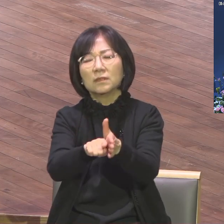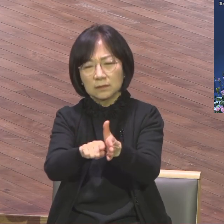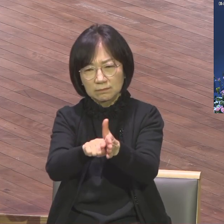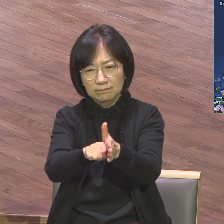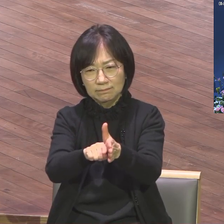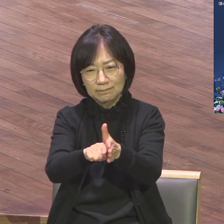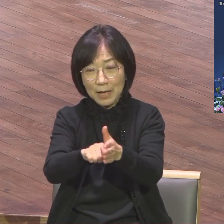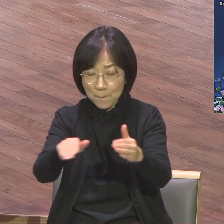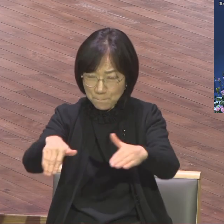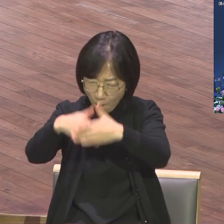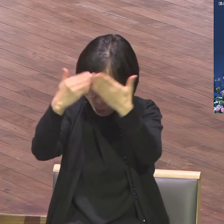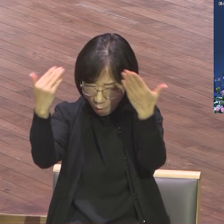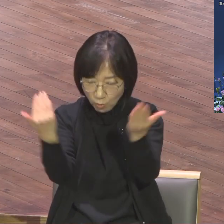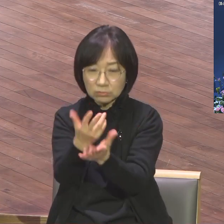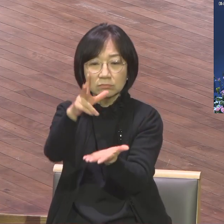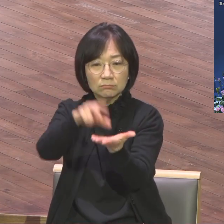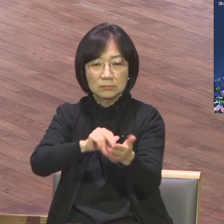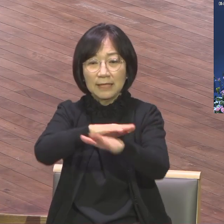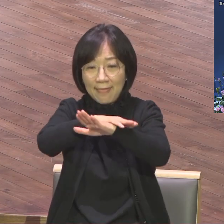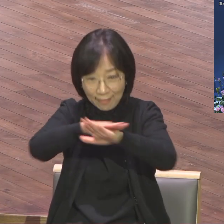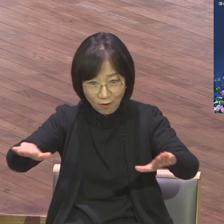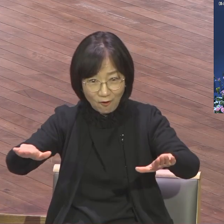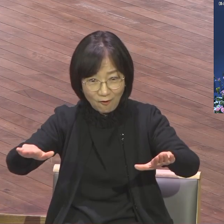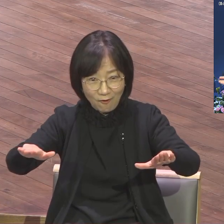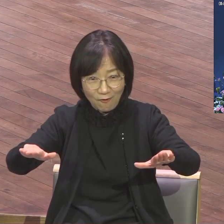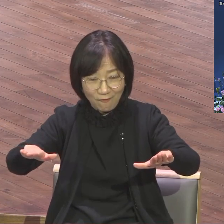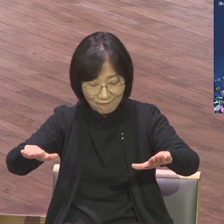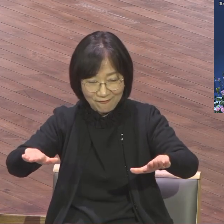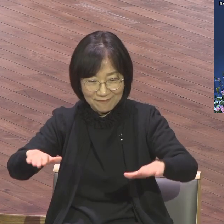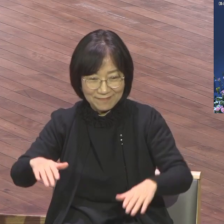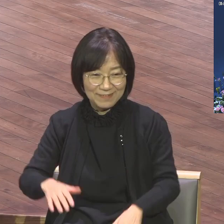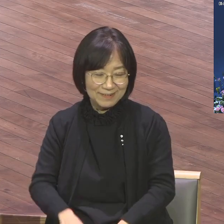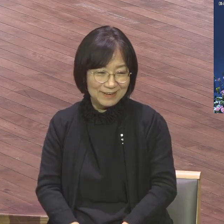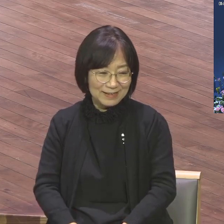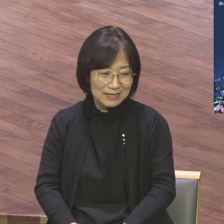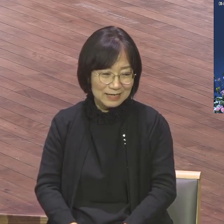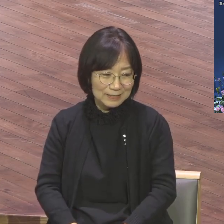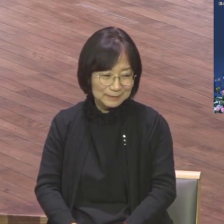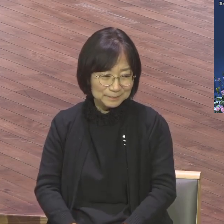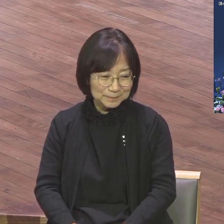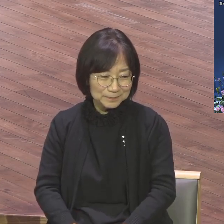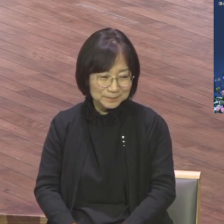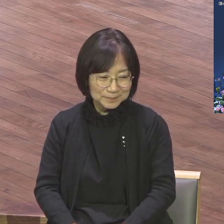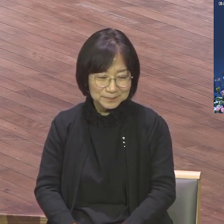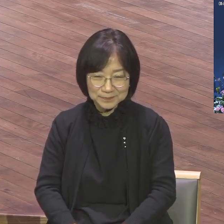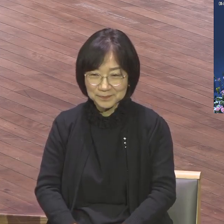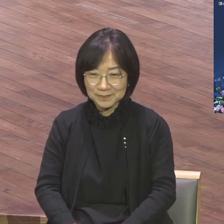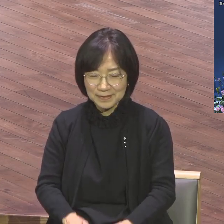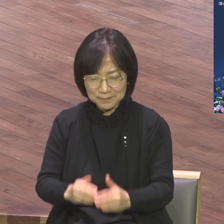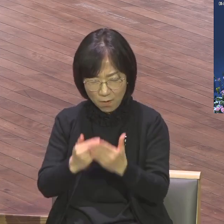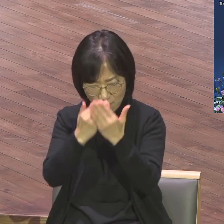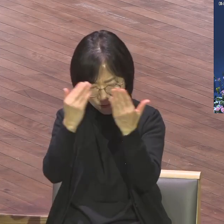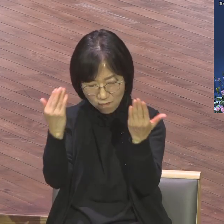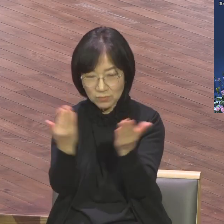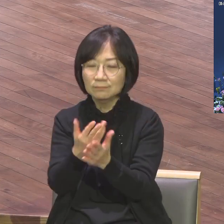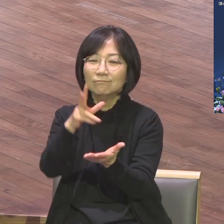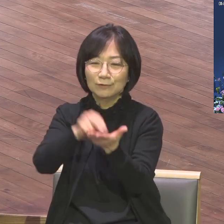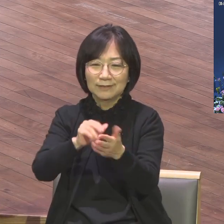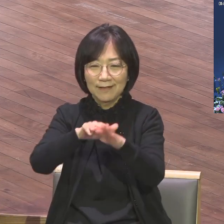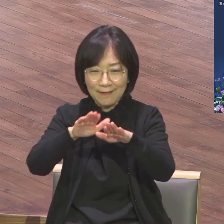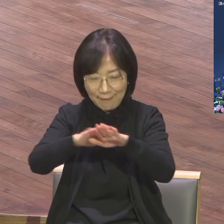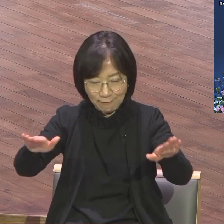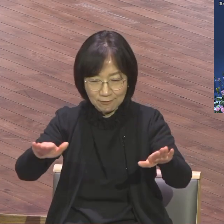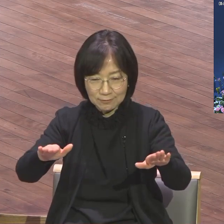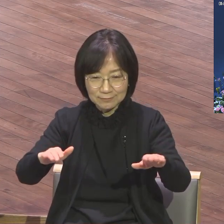왜? 모든 문제 해결자니까. 모든 문제는 모든 문제예요. 갈로 요거는 빼고 요거 없어요. 모든